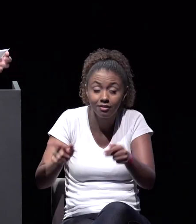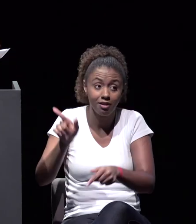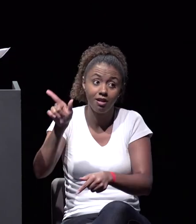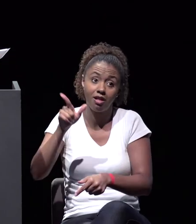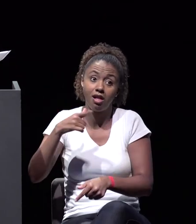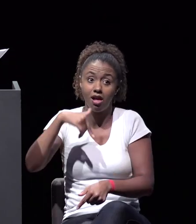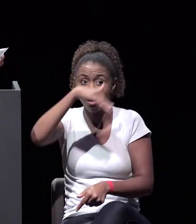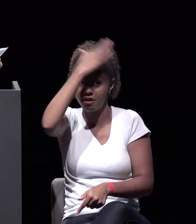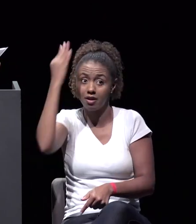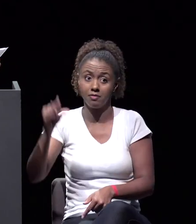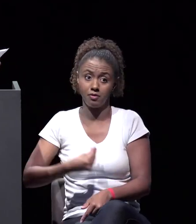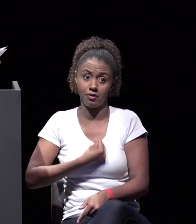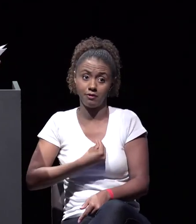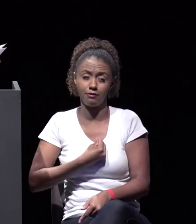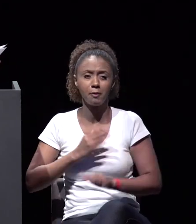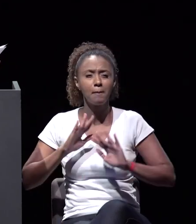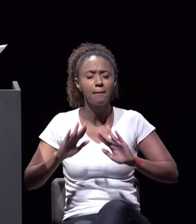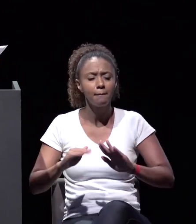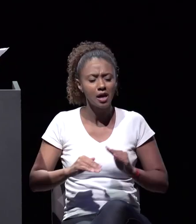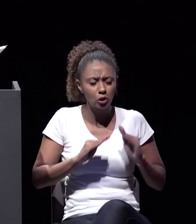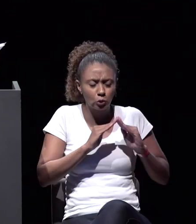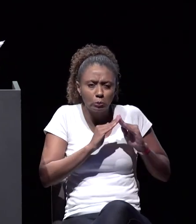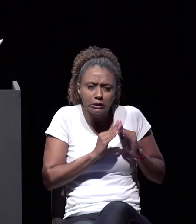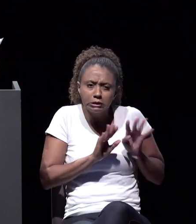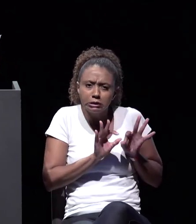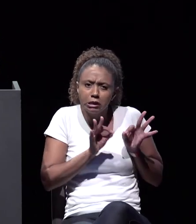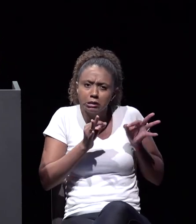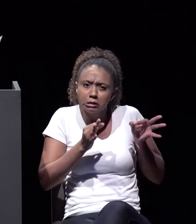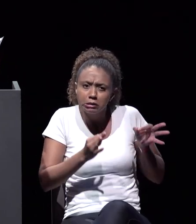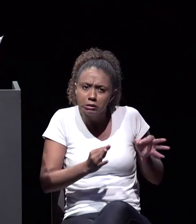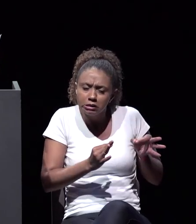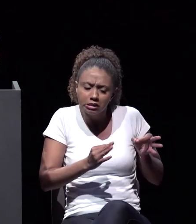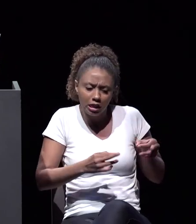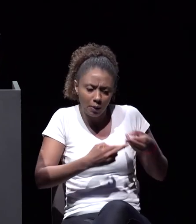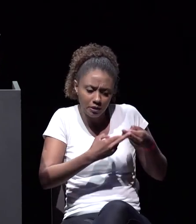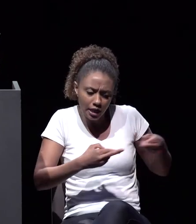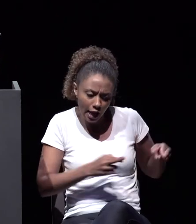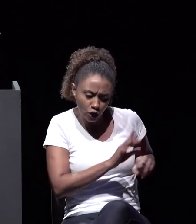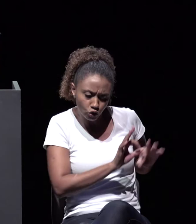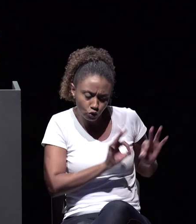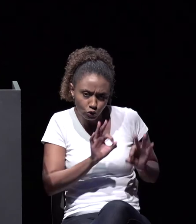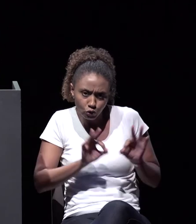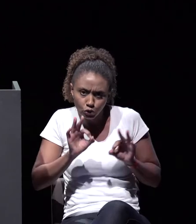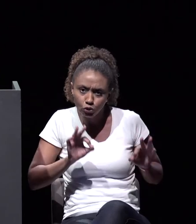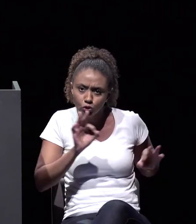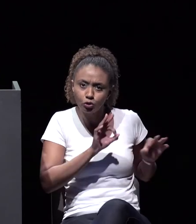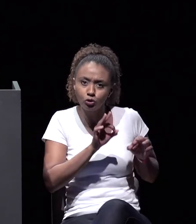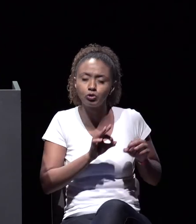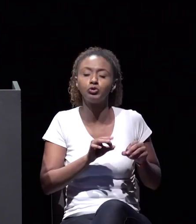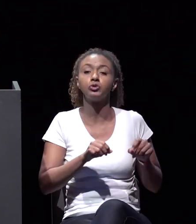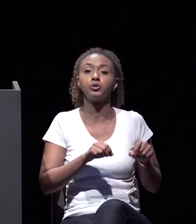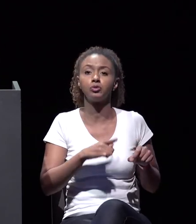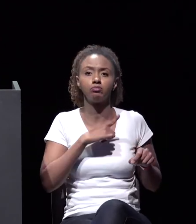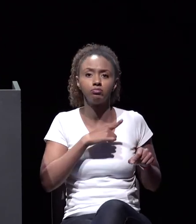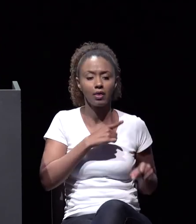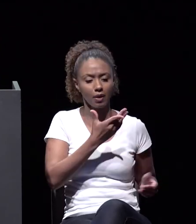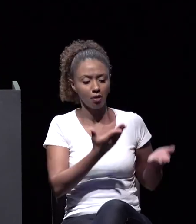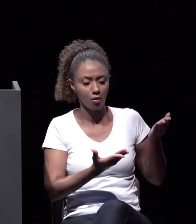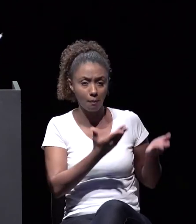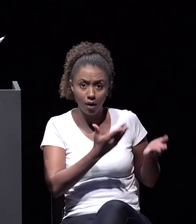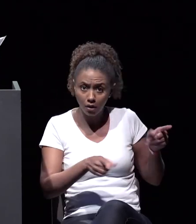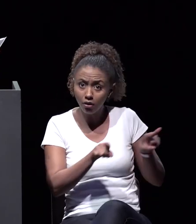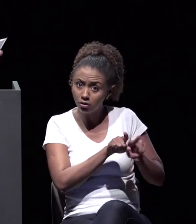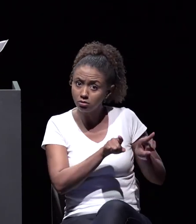na pequena casinha que durante um ano serve de depósito das redes linhas e balanças de pescado pedid pesar o